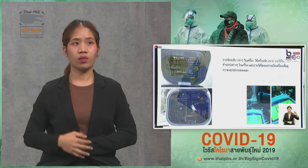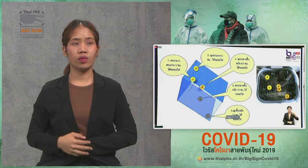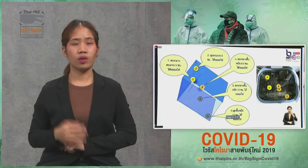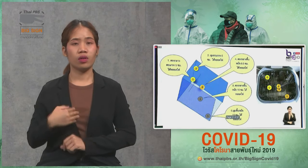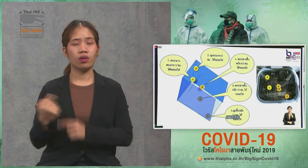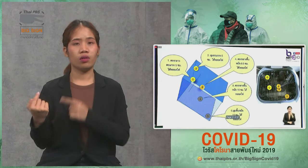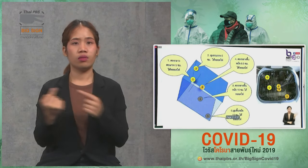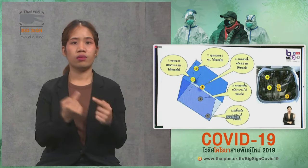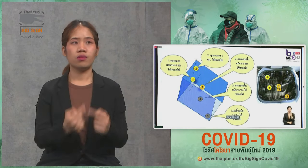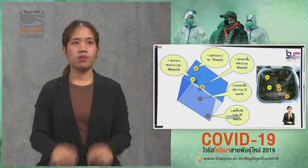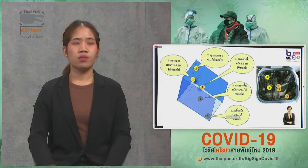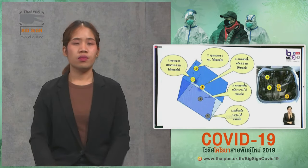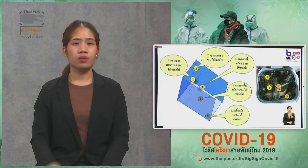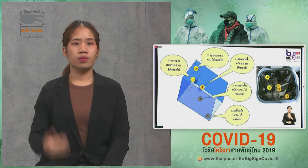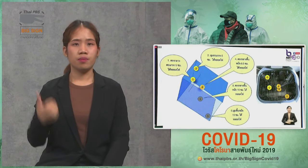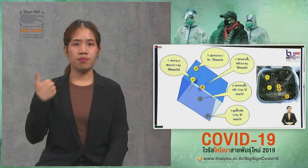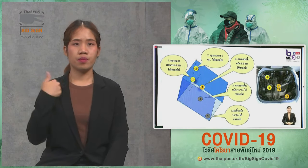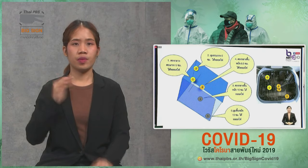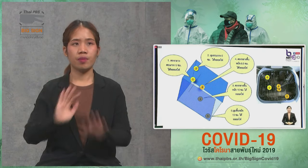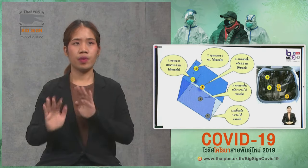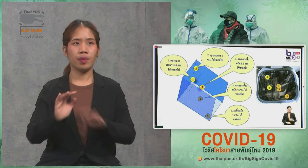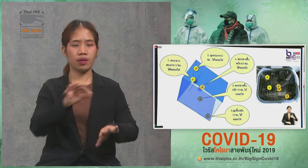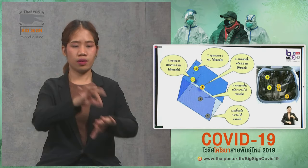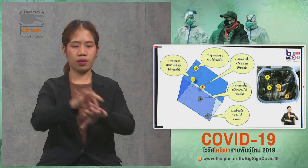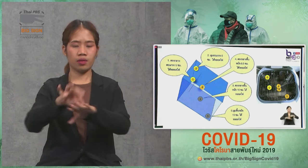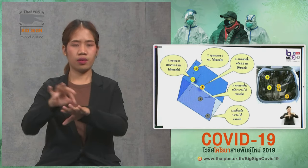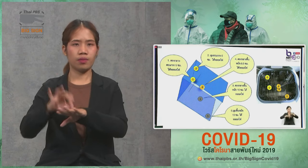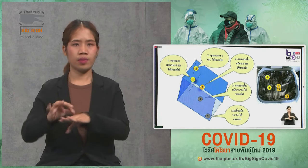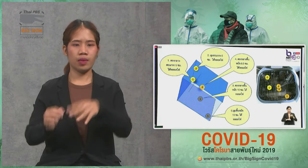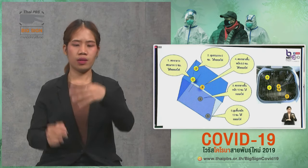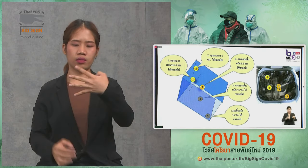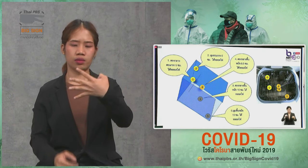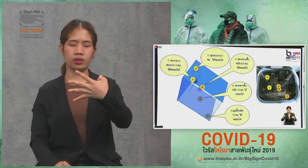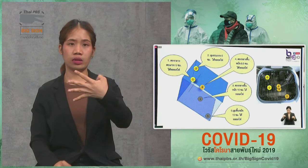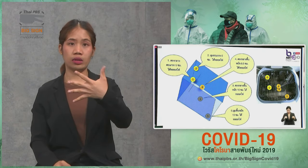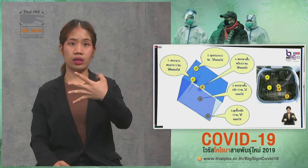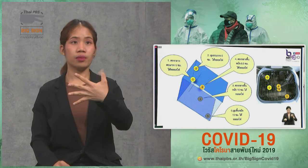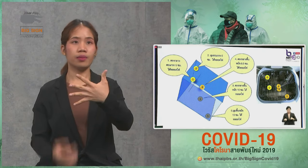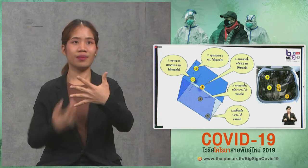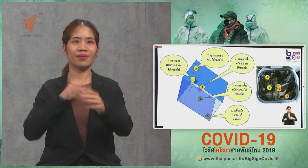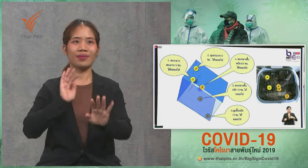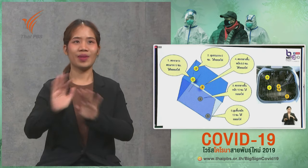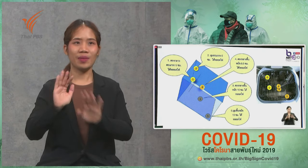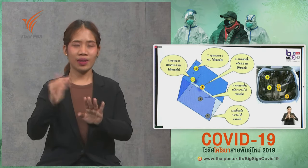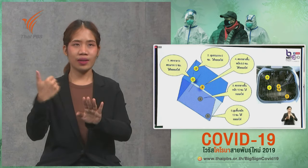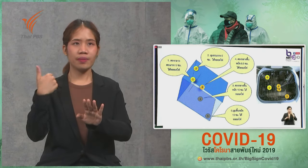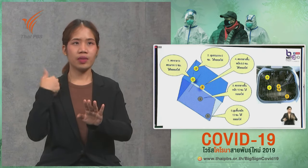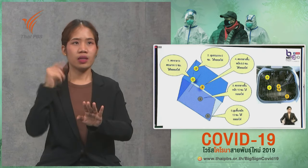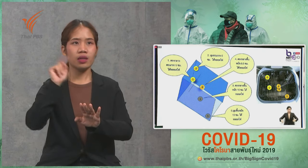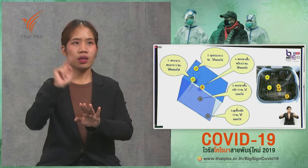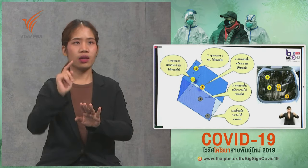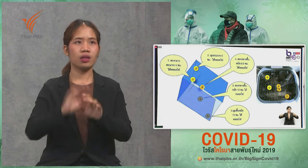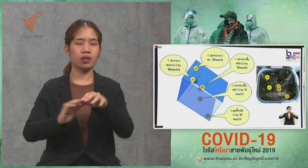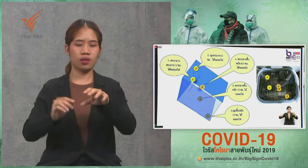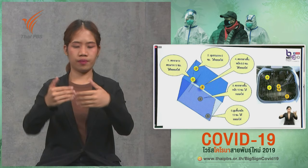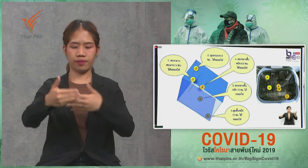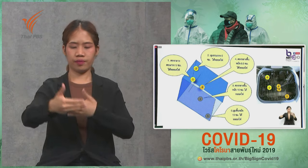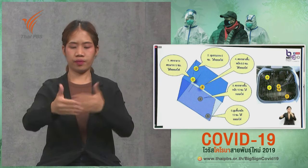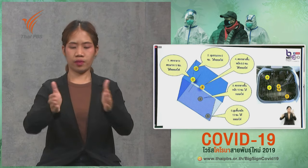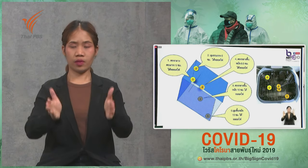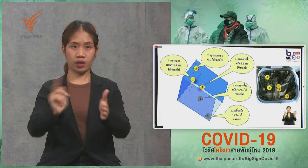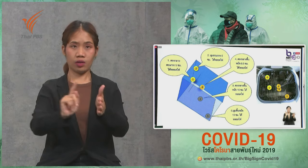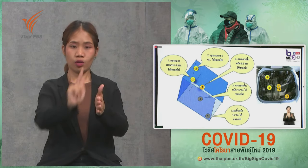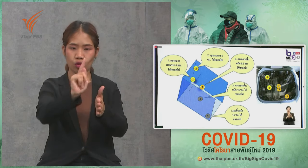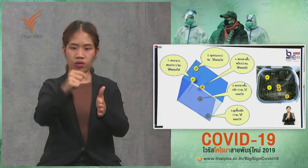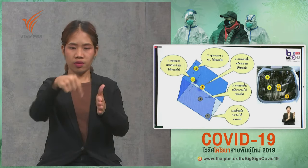ต่อครับโดยมีประมาณ 4-5 ตำแหน่งนะครับในหม้อก็คือมีข้างบนข้างล่างในมุมตรงกลางอะ